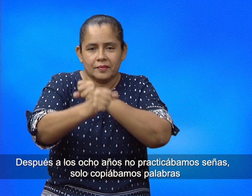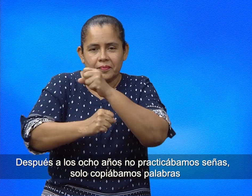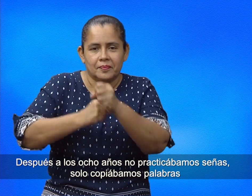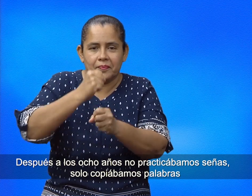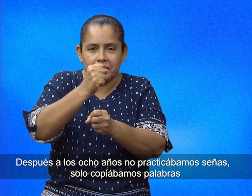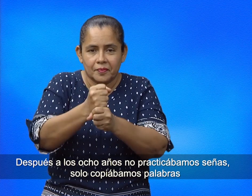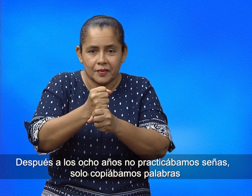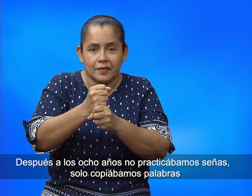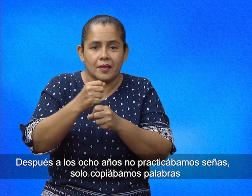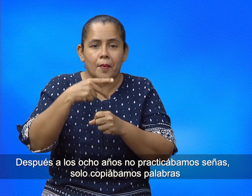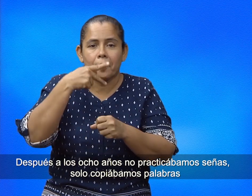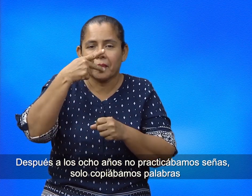Después, a los 8 años,